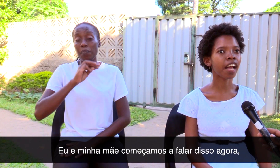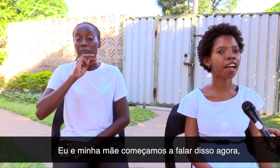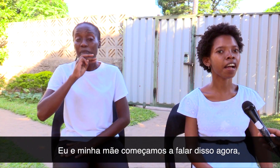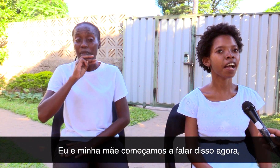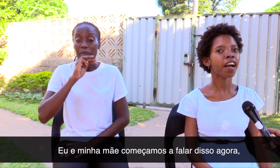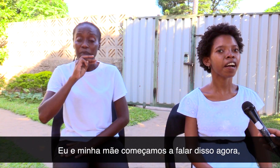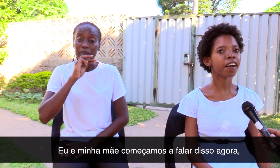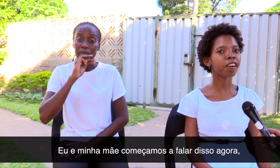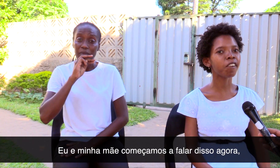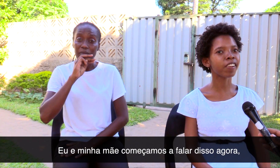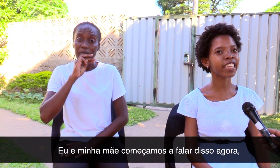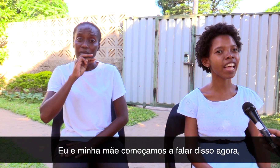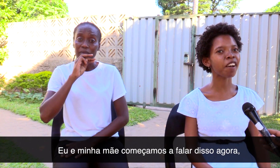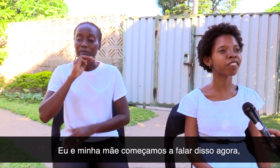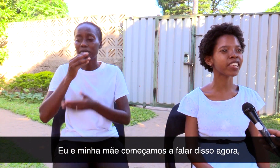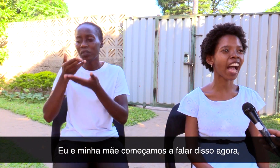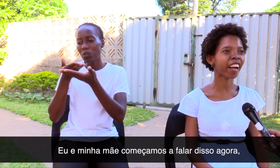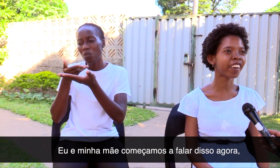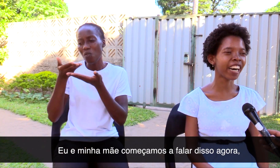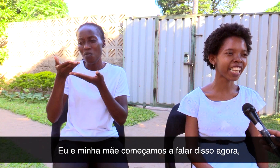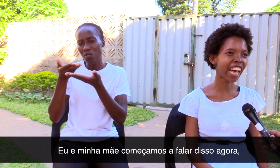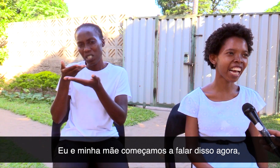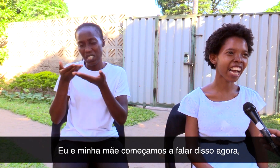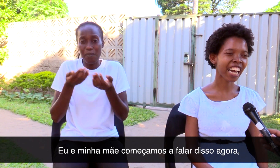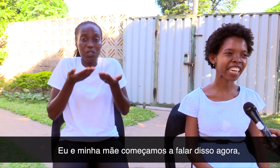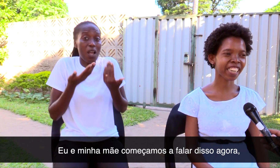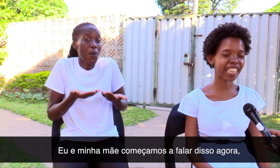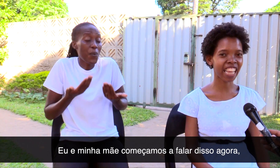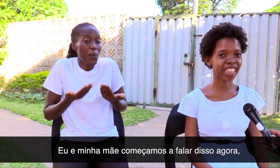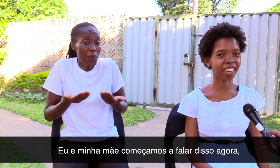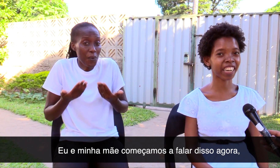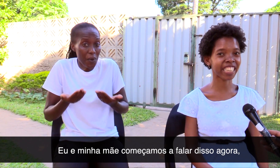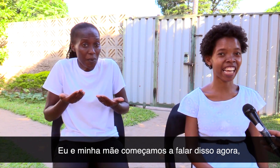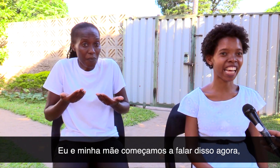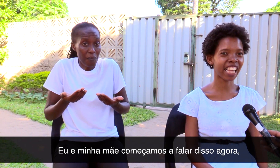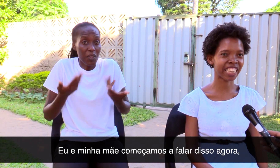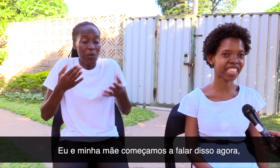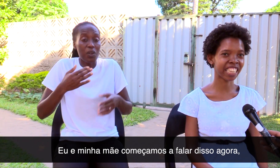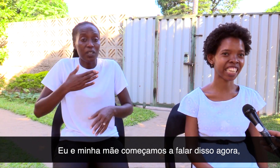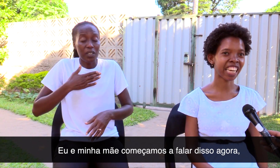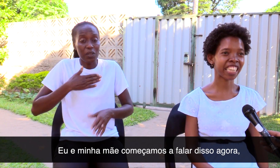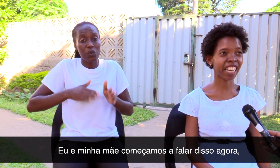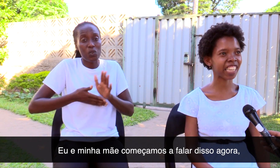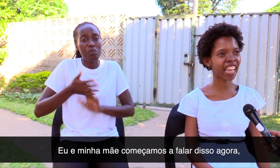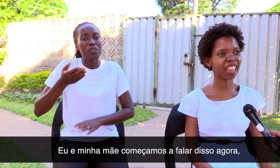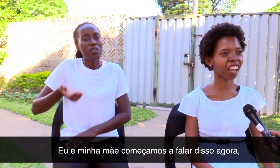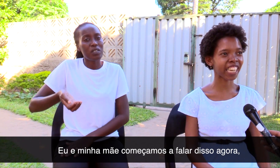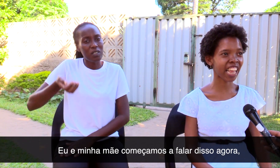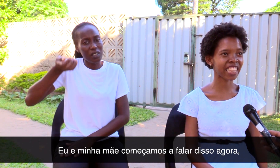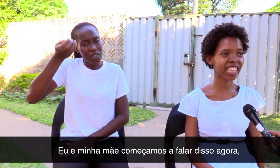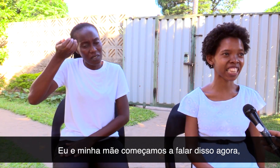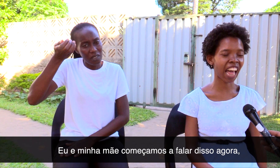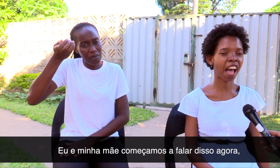mãe, como estamos agora, que eu já estou grande, que eu já